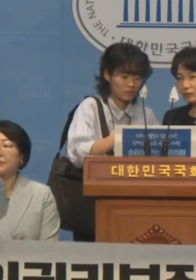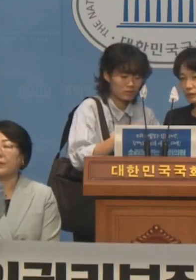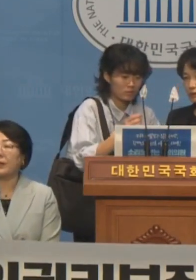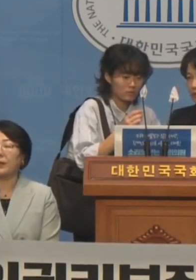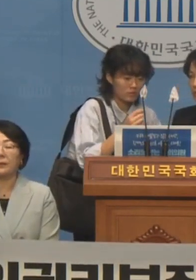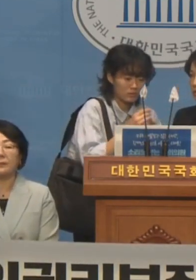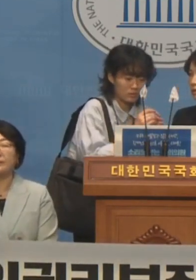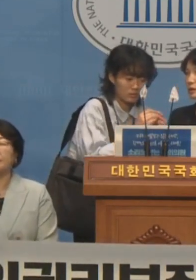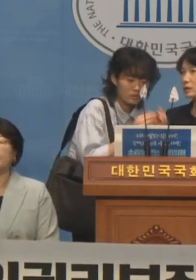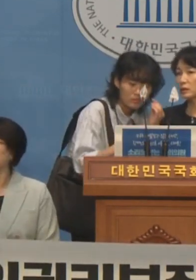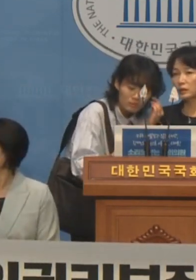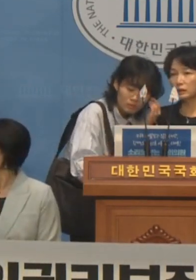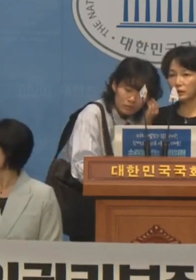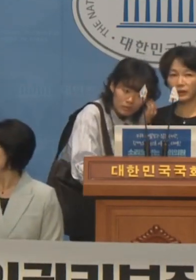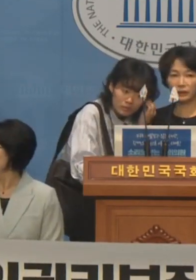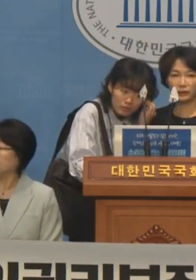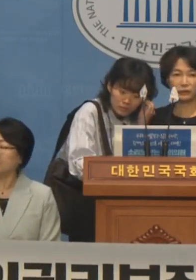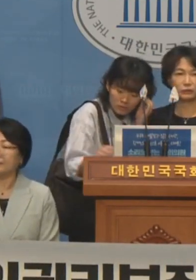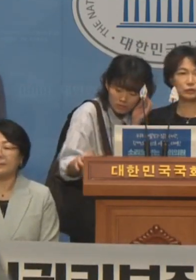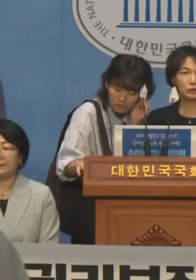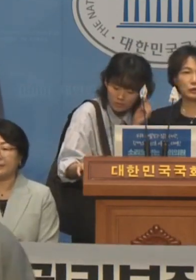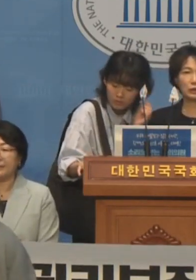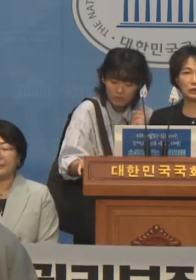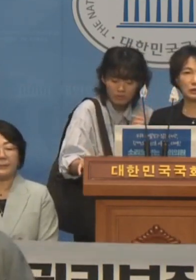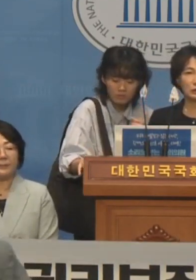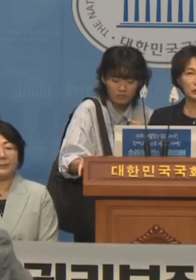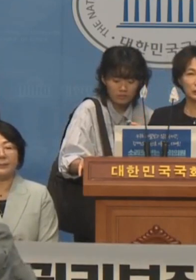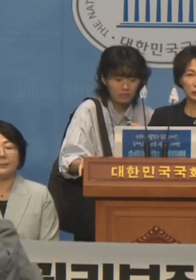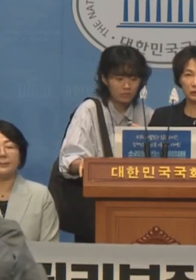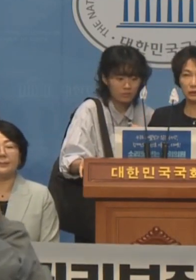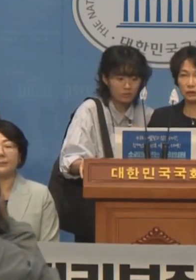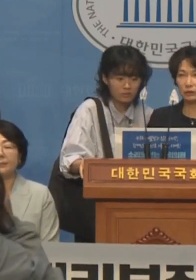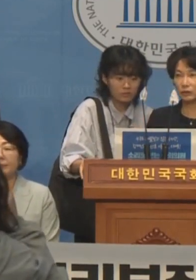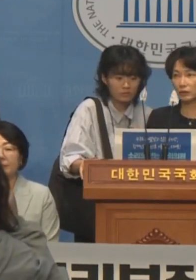순서로 이걸 내려요. 좀 더 내리세요.